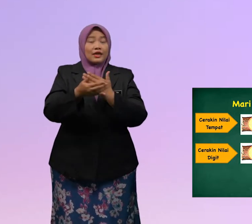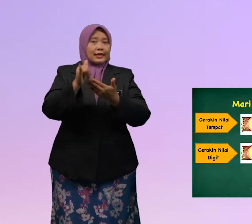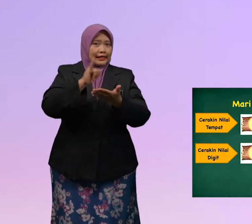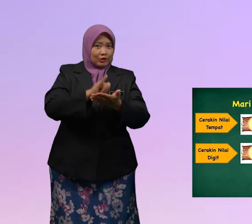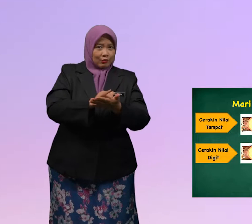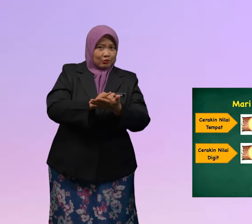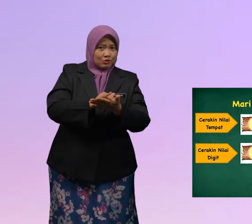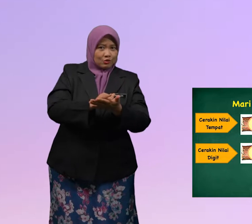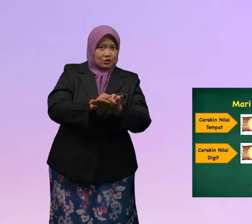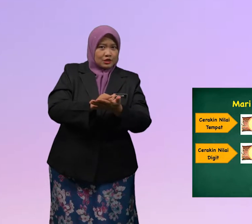Oleh itu,